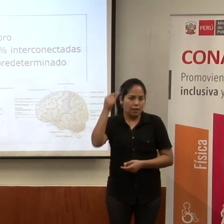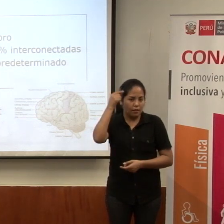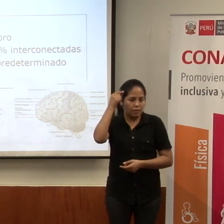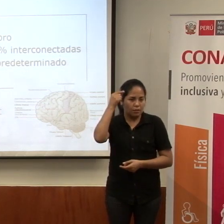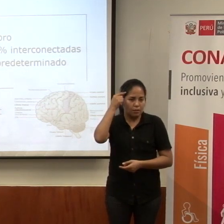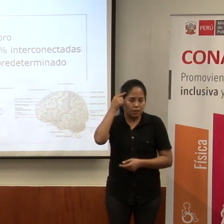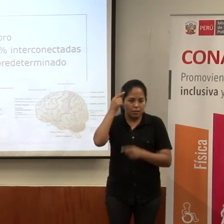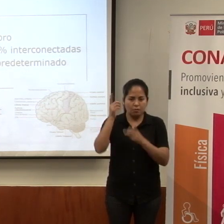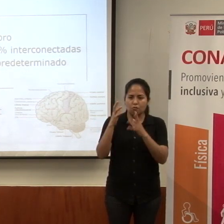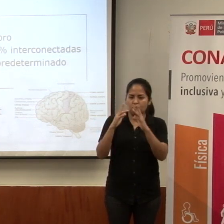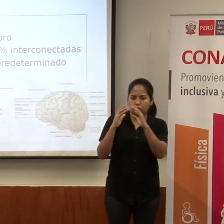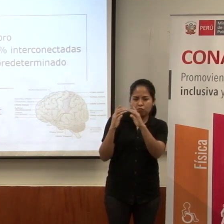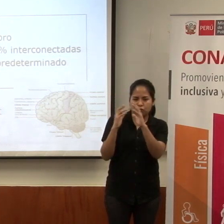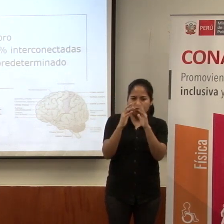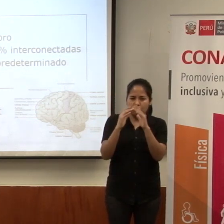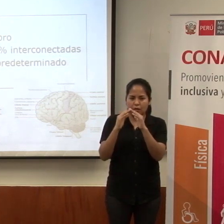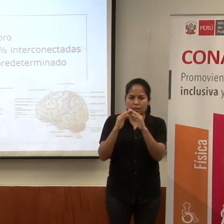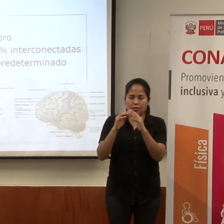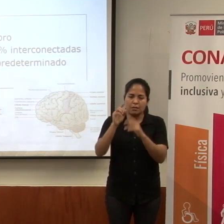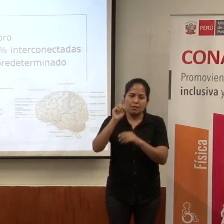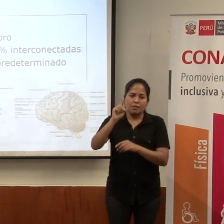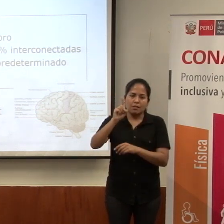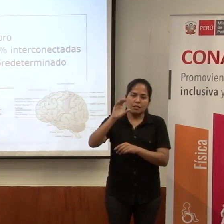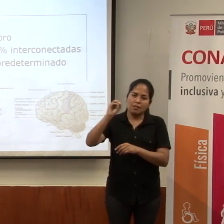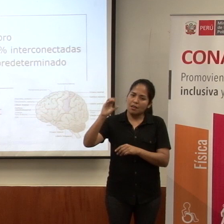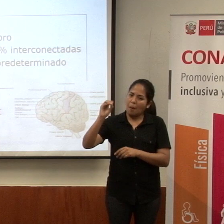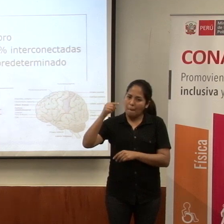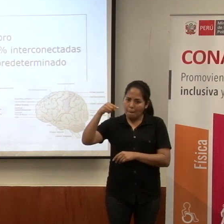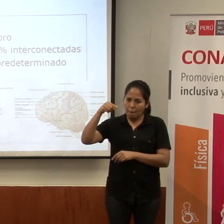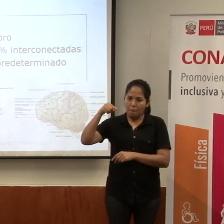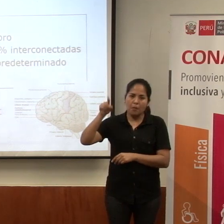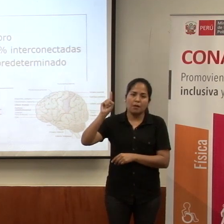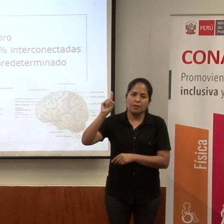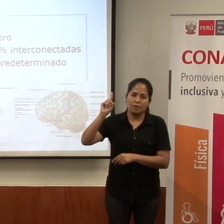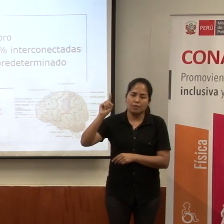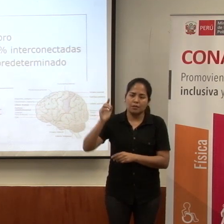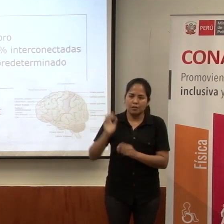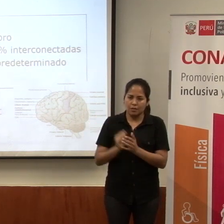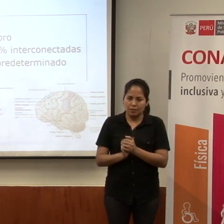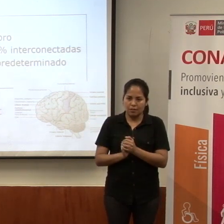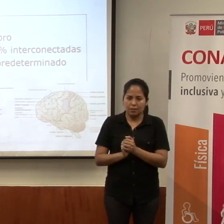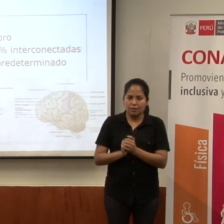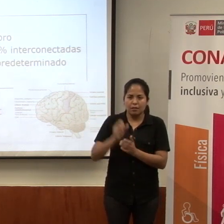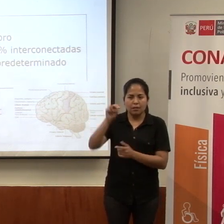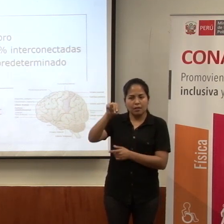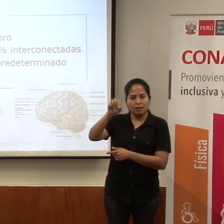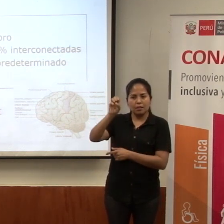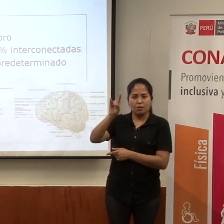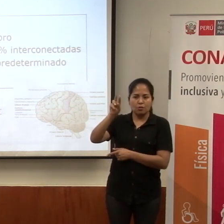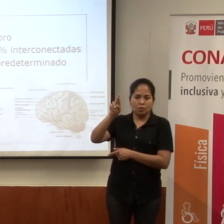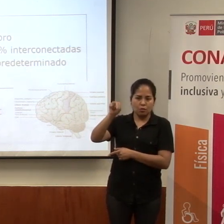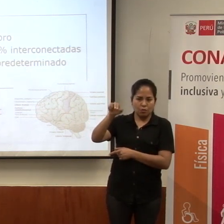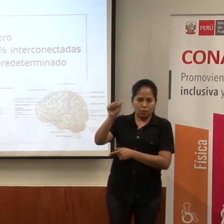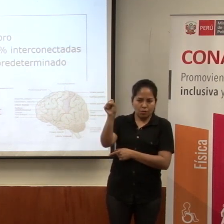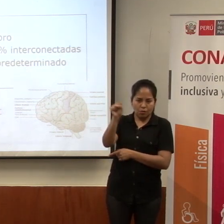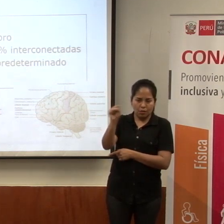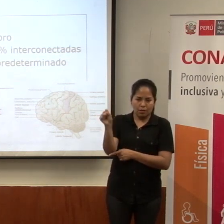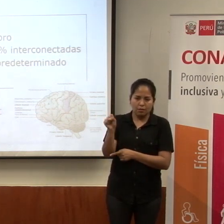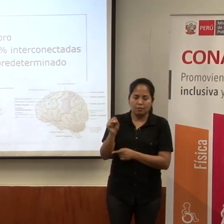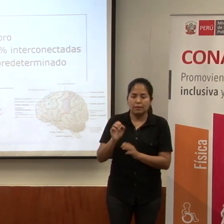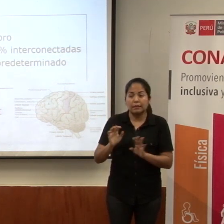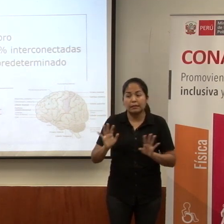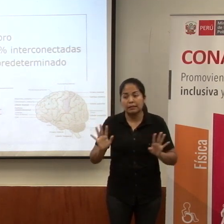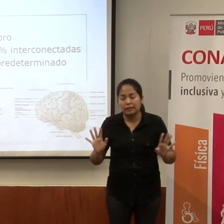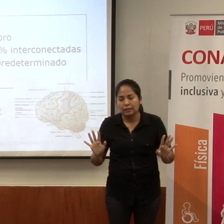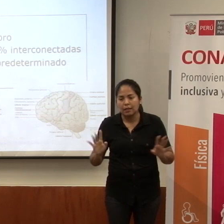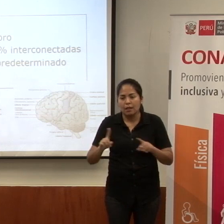neuronas y con eso nacemos todos los seres humanos sin excepción, salvo que tengamos una